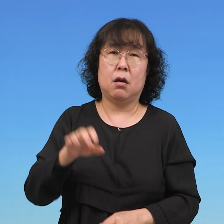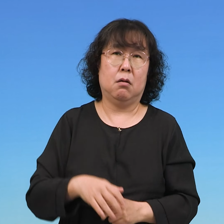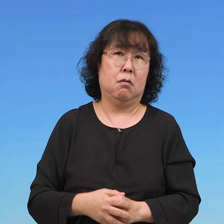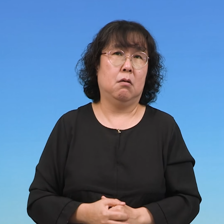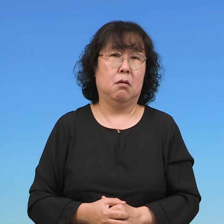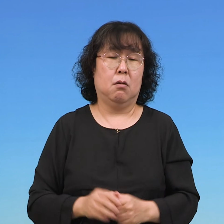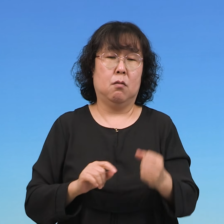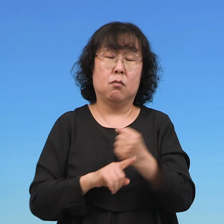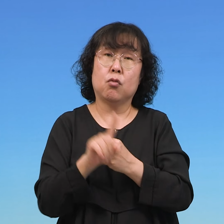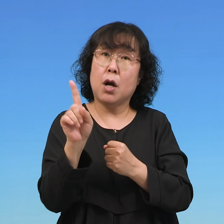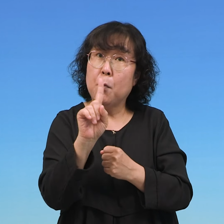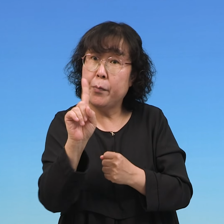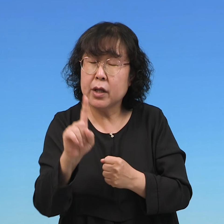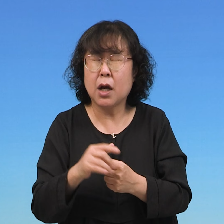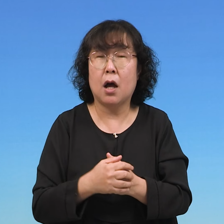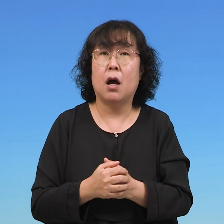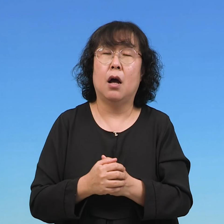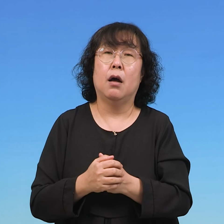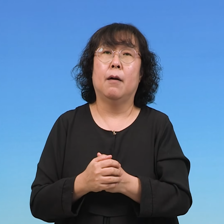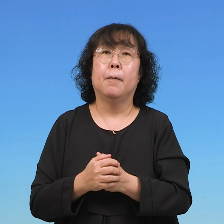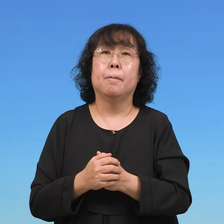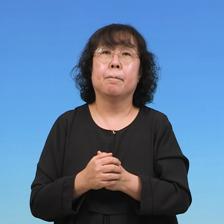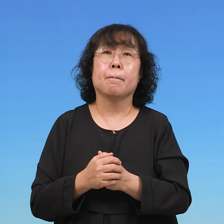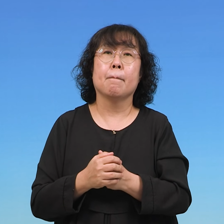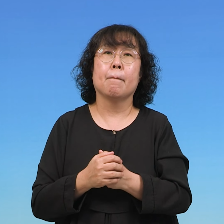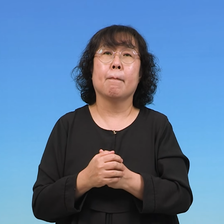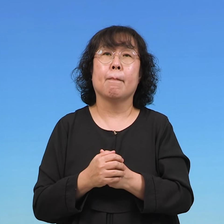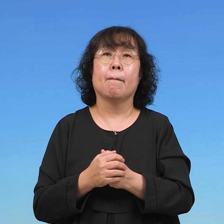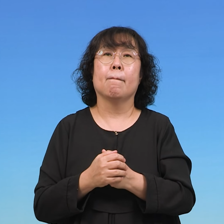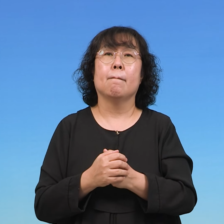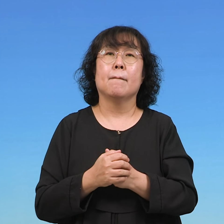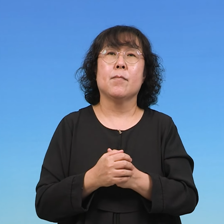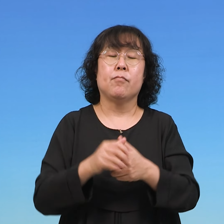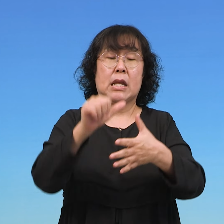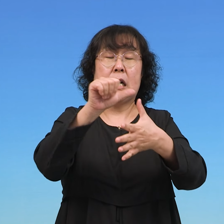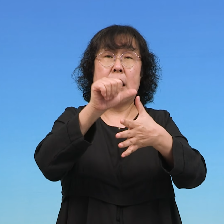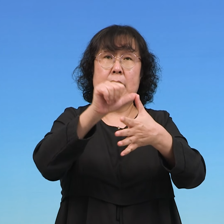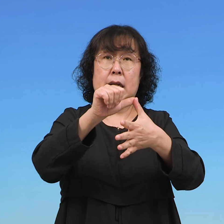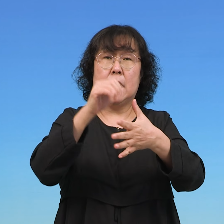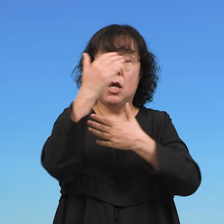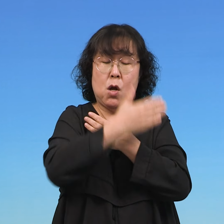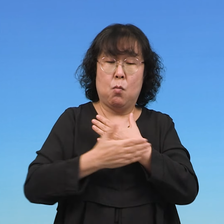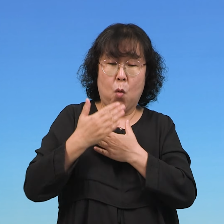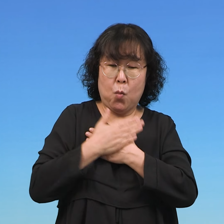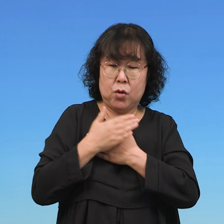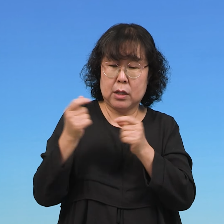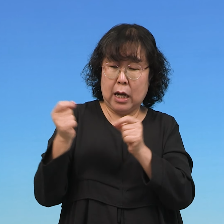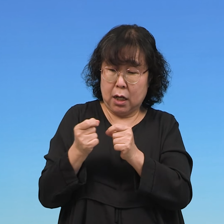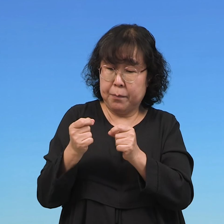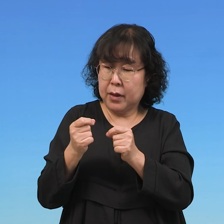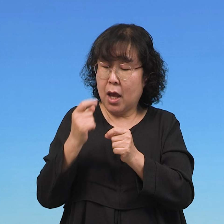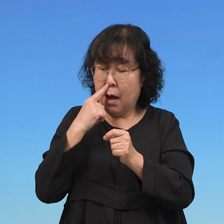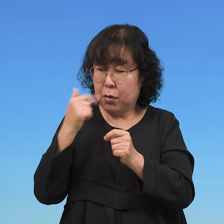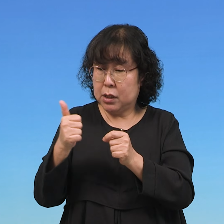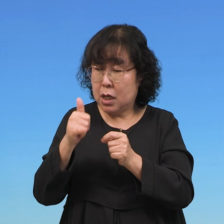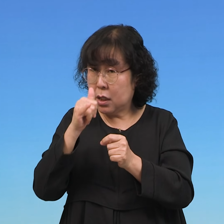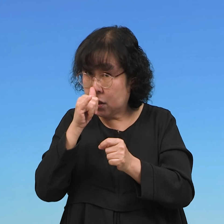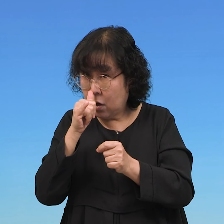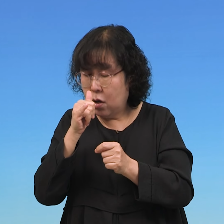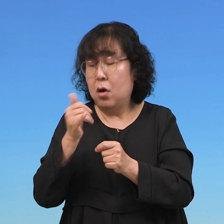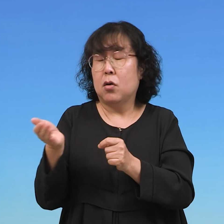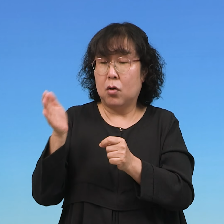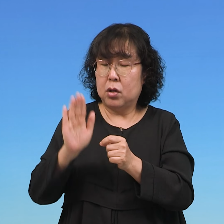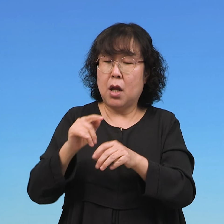왜 그렇다고요? 아까 말씀드렸잖아요. 그 큰아들이 몸은 자기 아버지랑 있는데